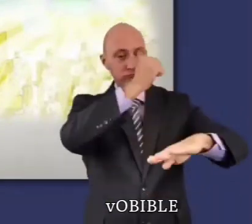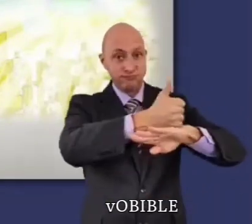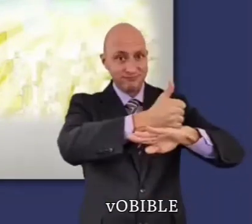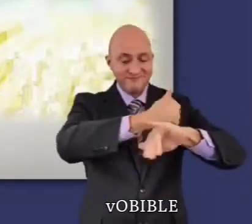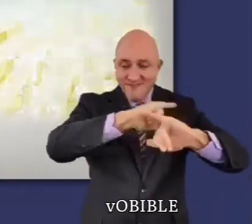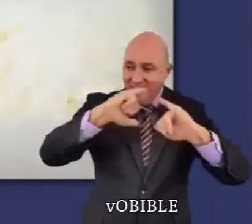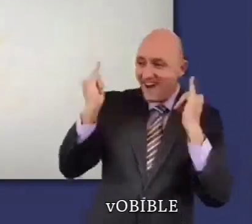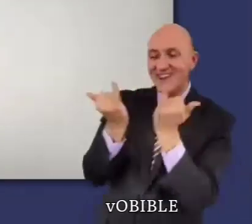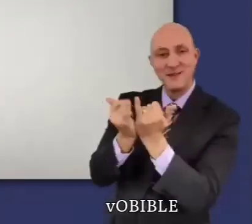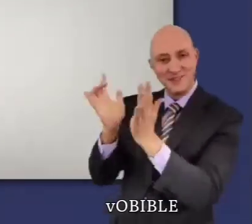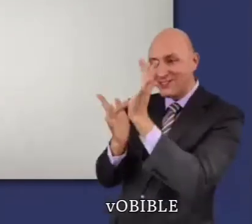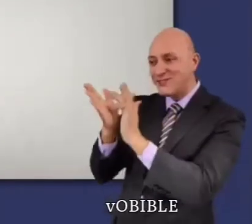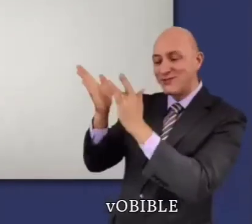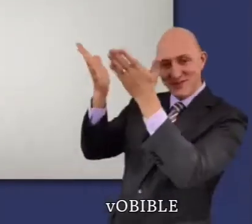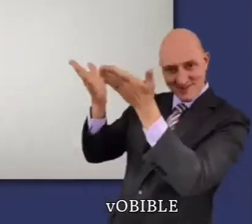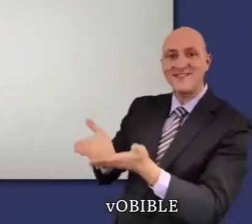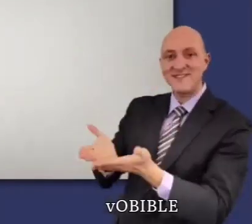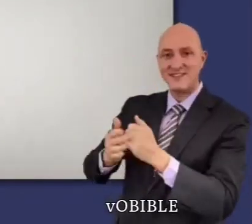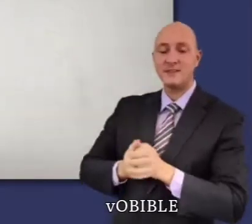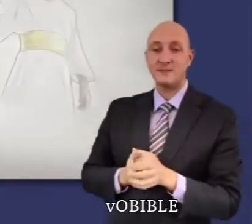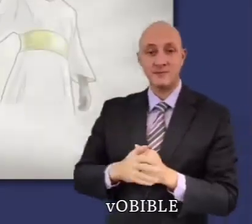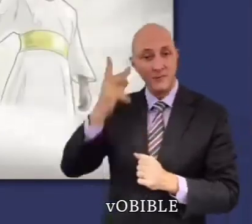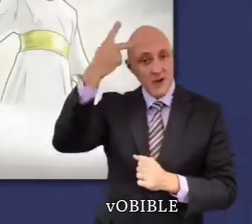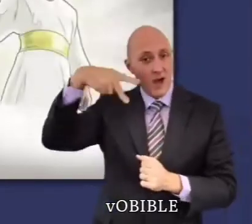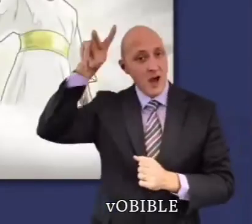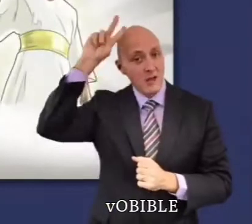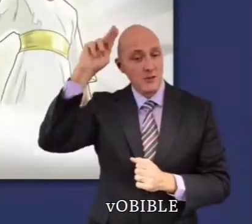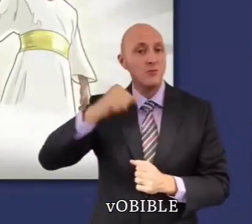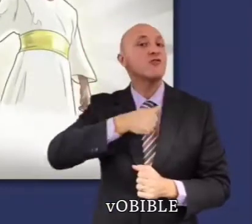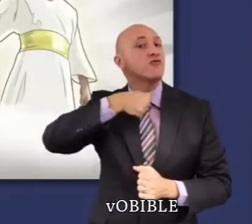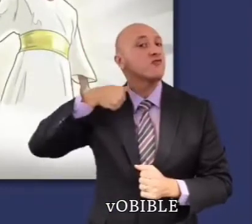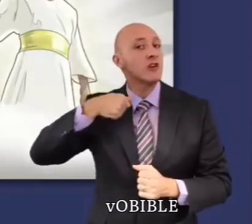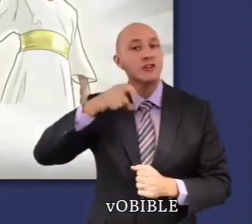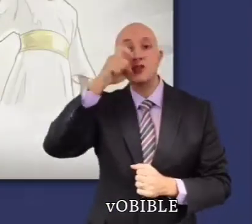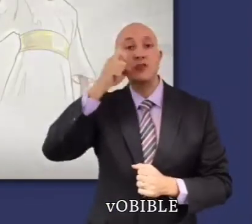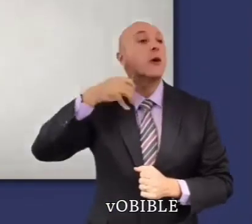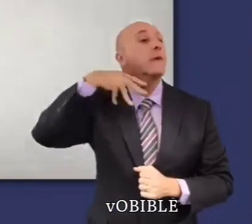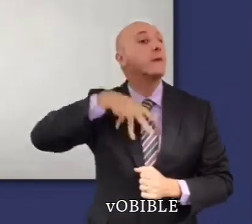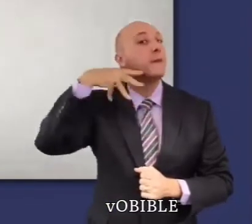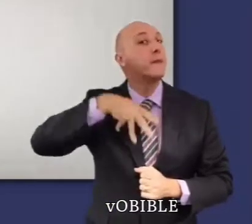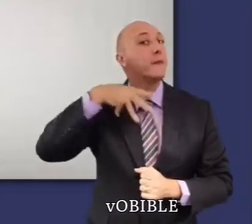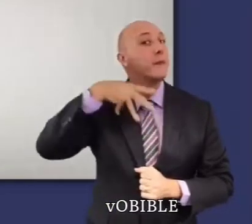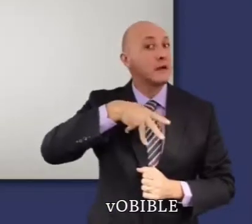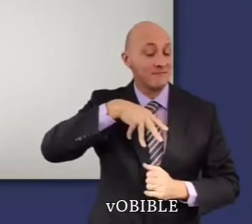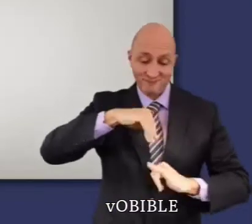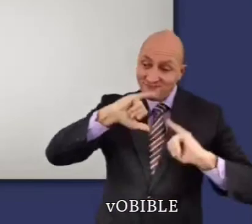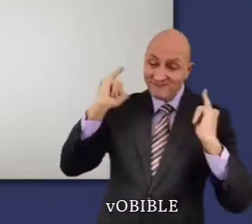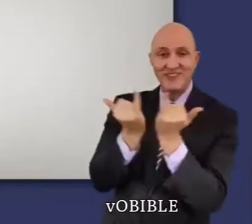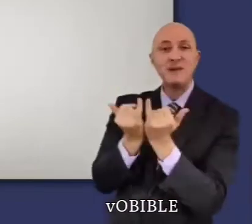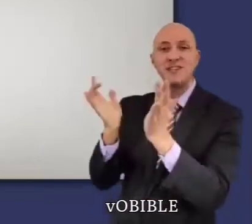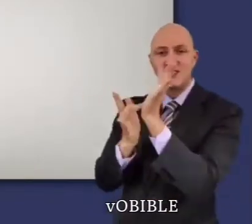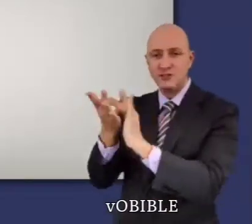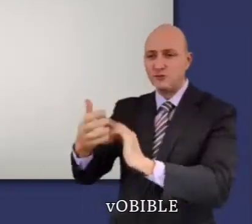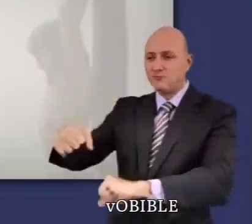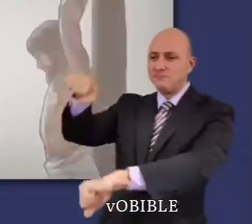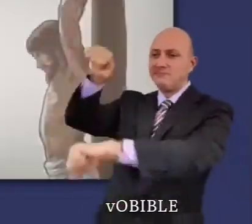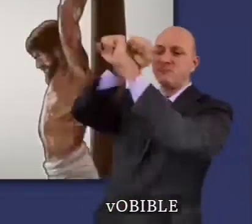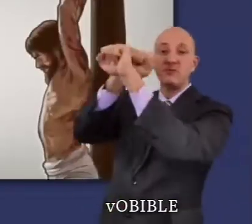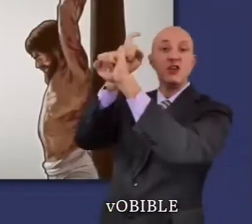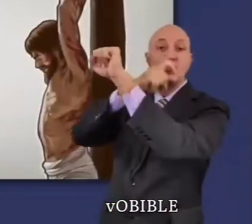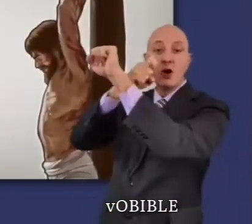Le saviez-vous ? Les dispositions mentionnées dans le livre du Lévitique étaient une ombre des bonnes choses à venir,